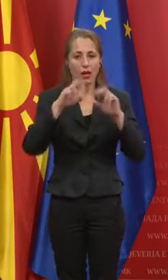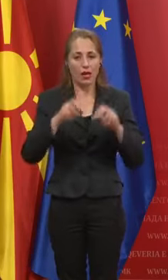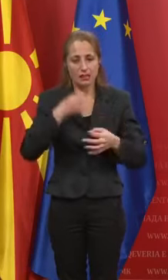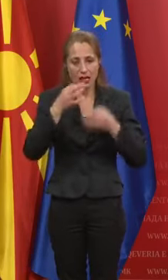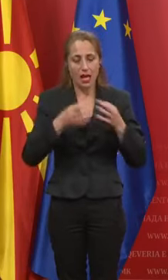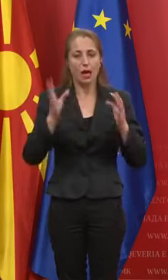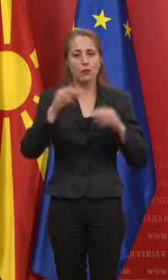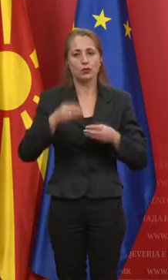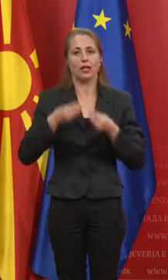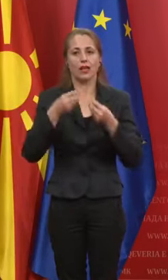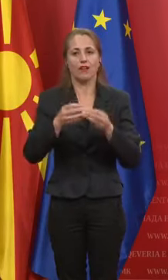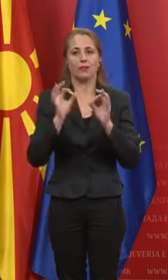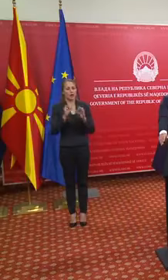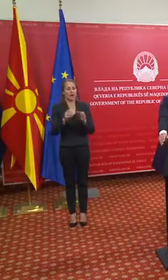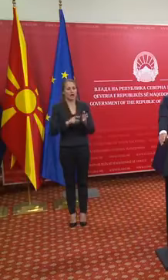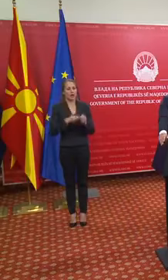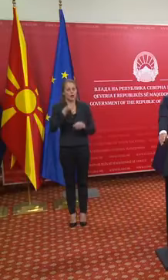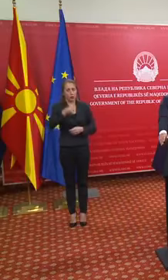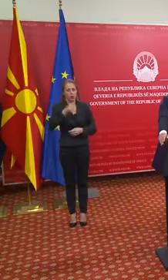податоци.